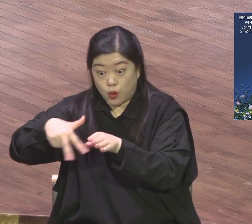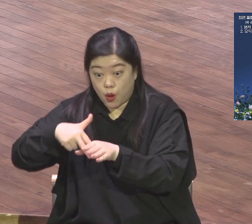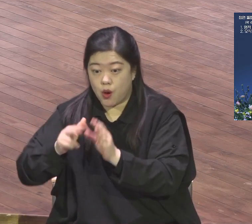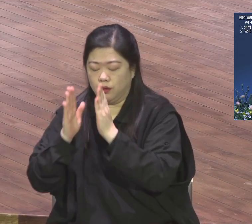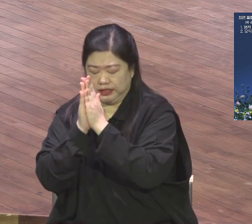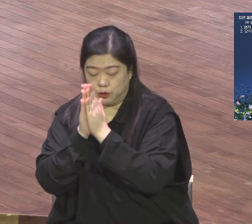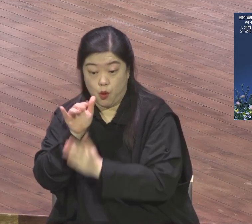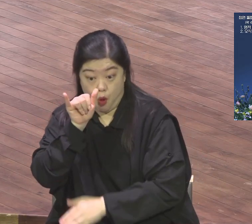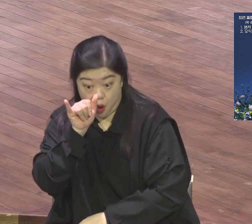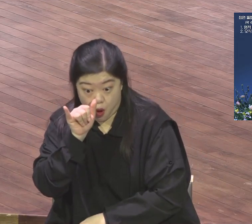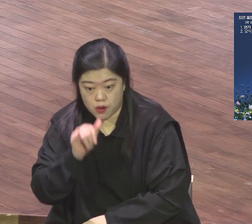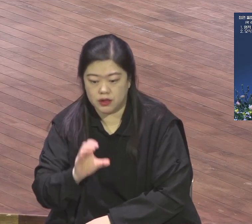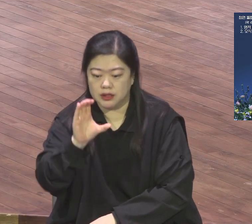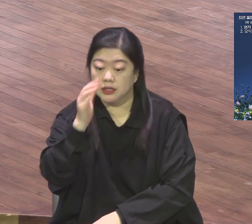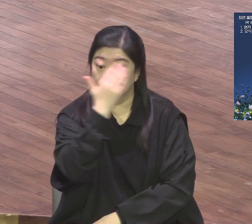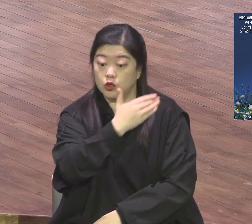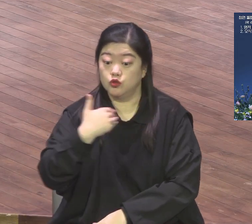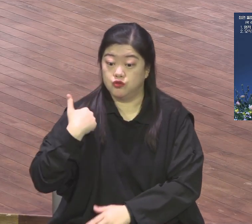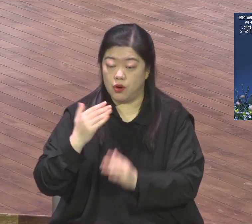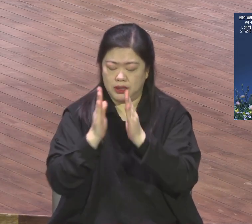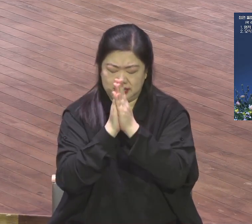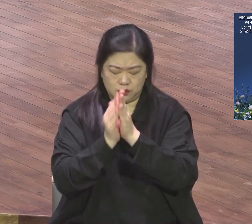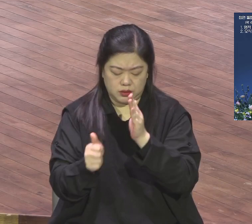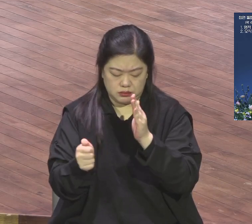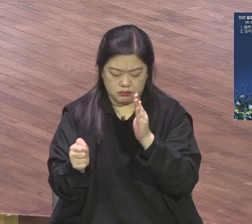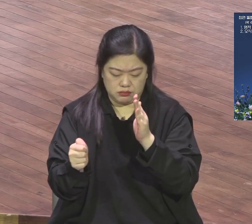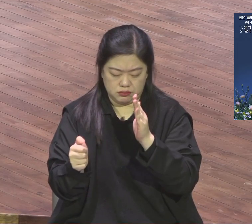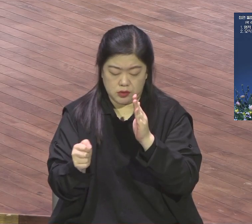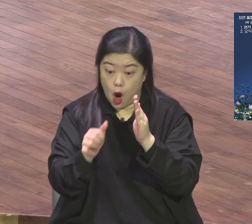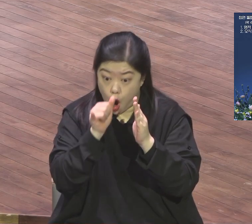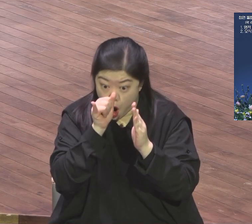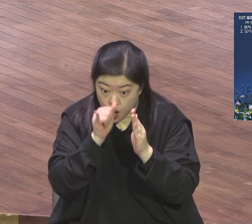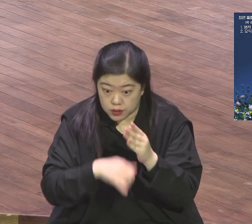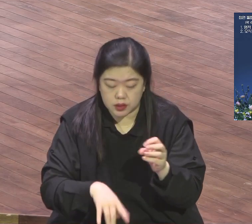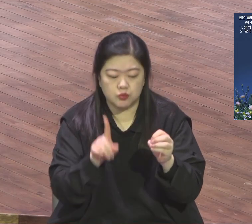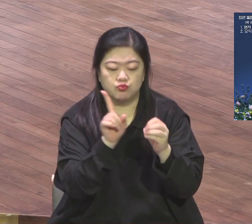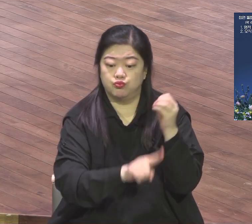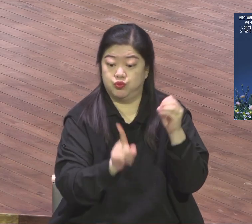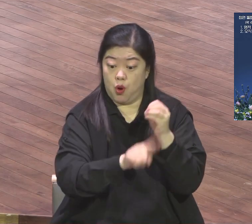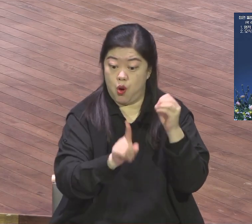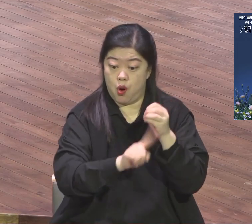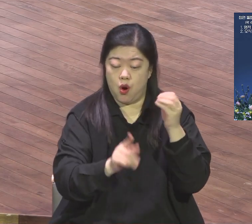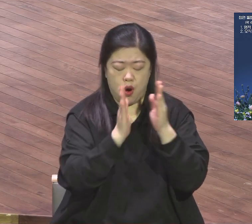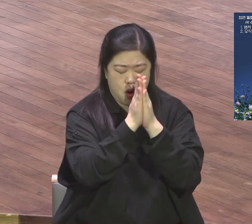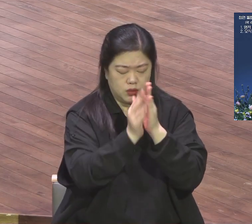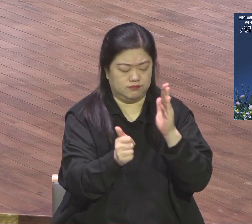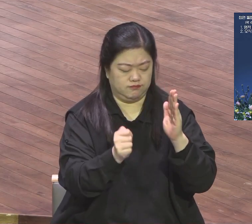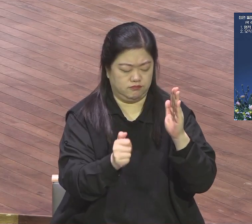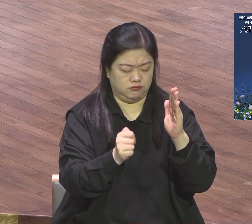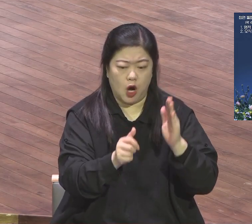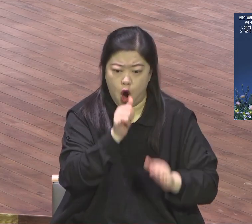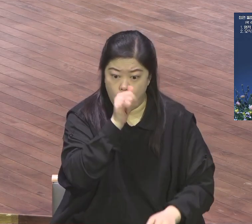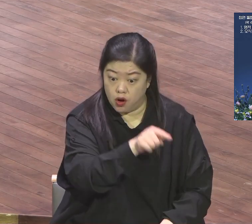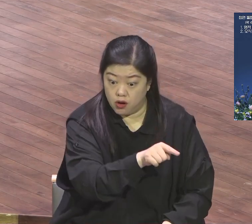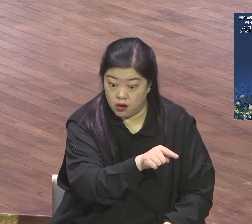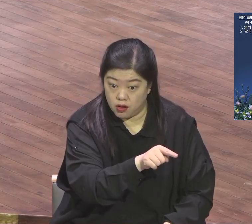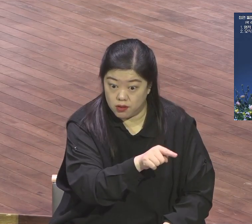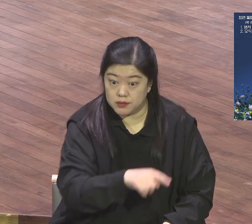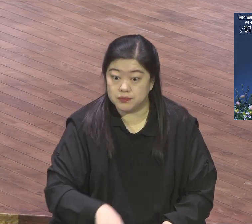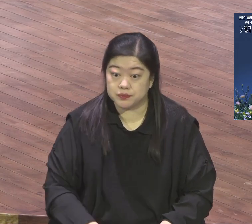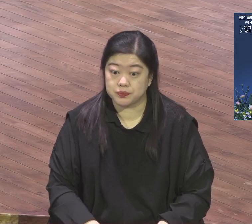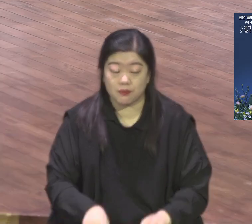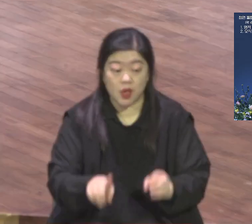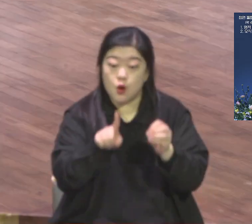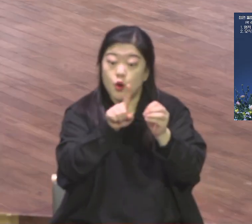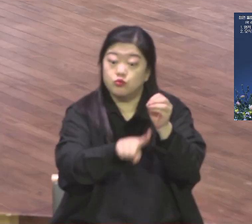창시자가 말한 그 교주가 말한 가르침의 그 내용에 모든 초점 맞췄어요. 석가가 이렇게 가르쳤다. 마음에서